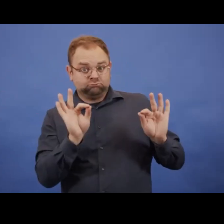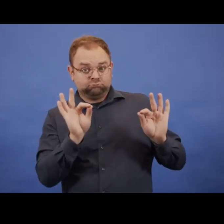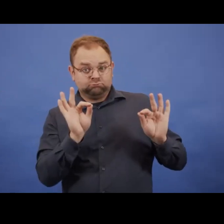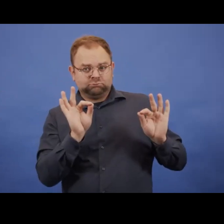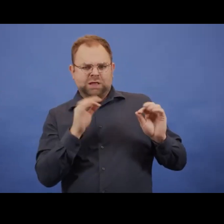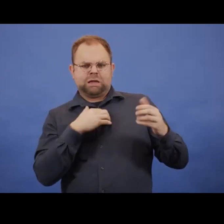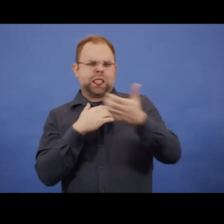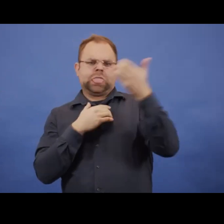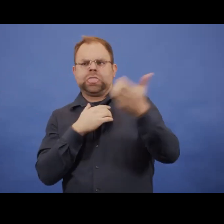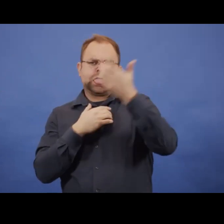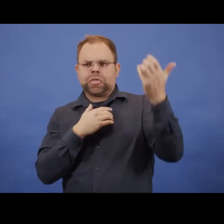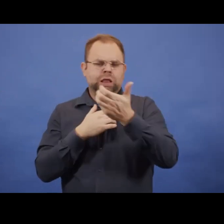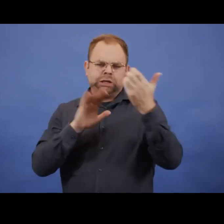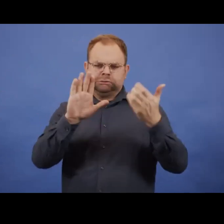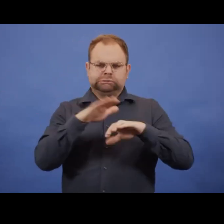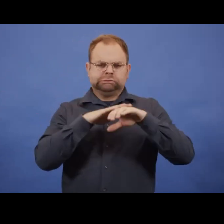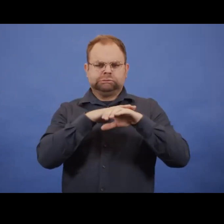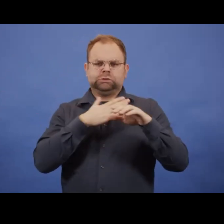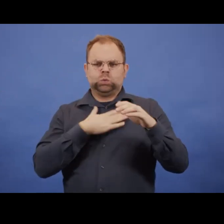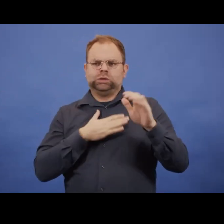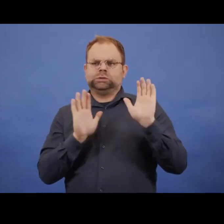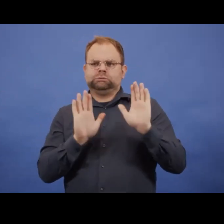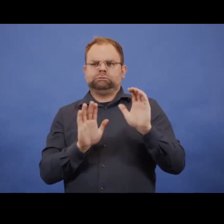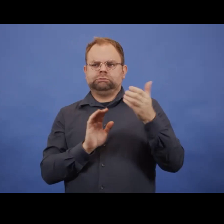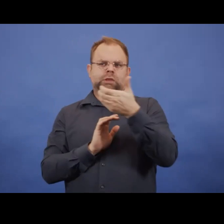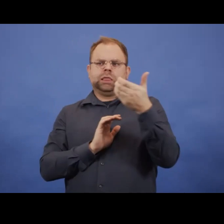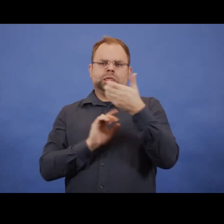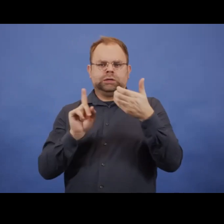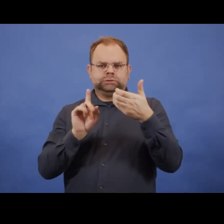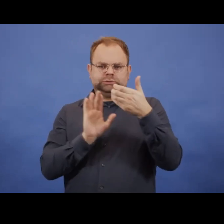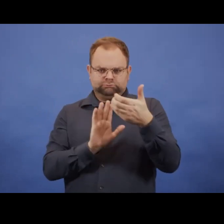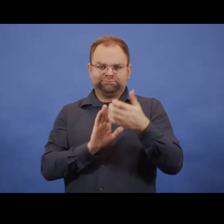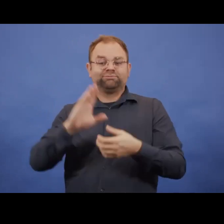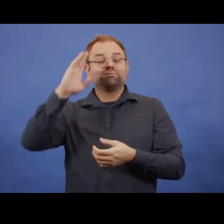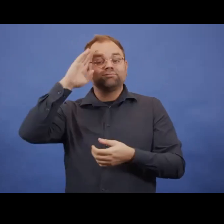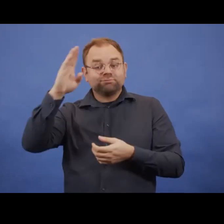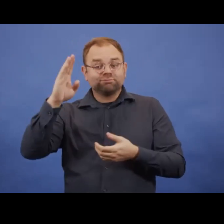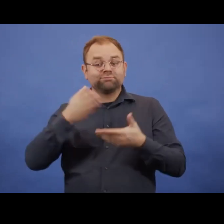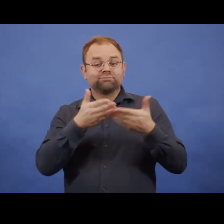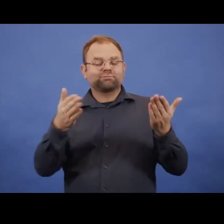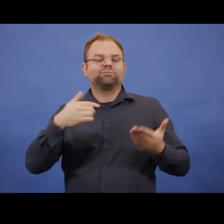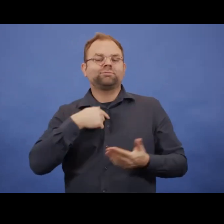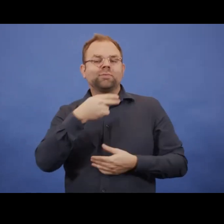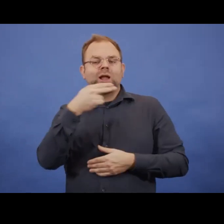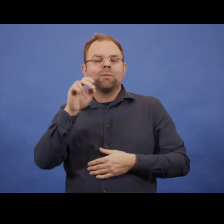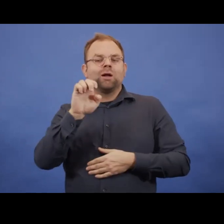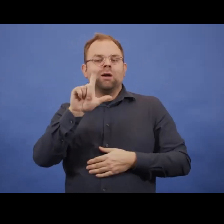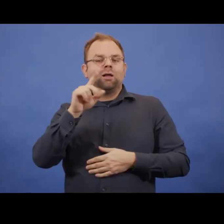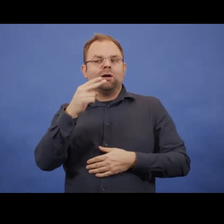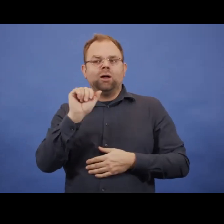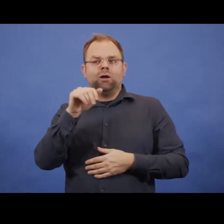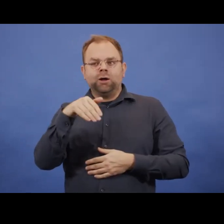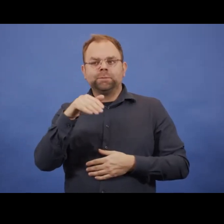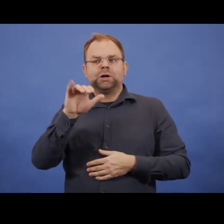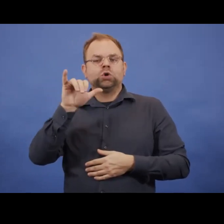tener mi teléfono sin moverlo. Hola, mi nombre es Elham Yousefian, yo trabajo para la IDA. Mi papel es